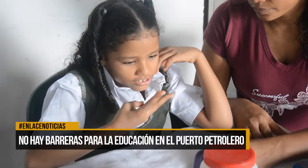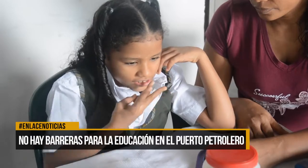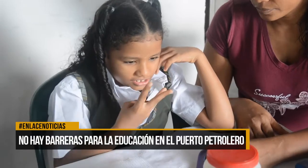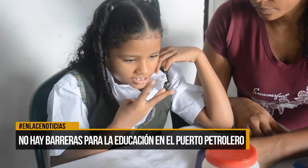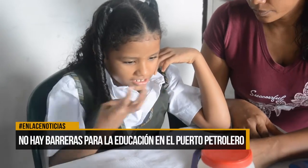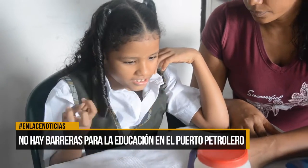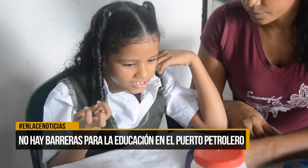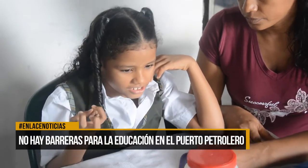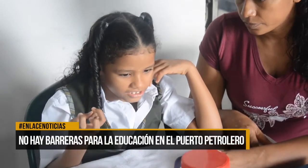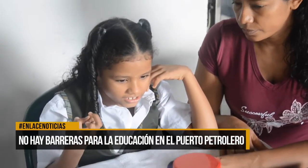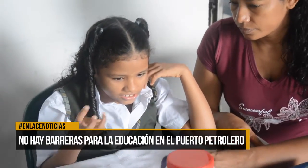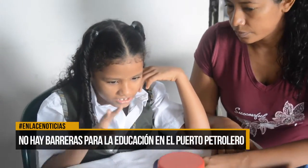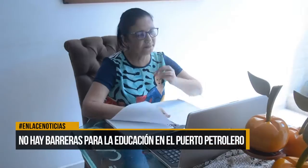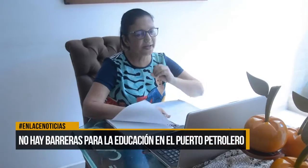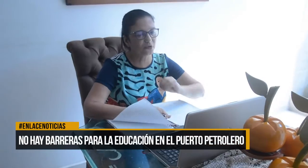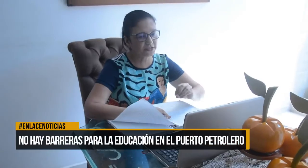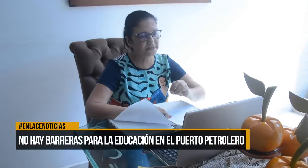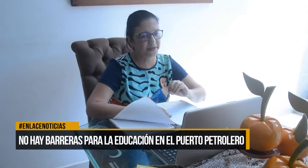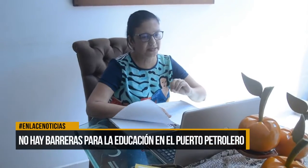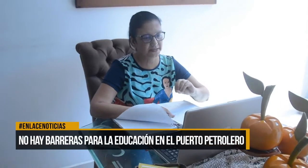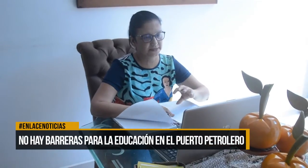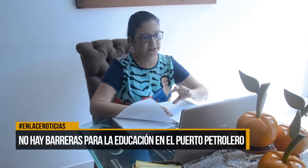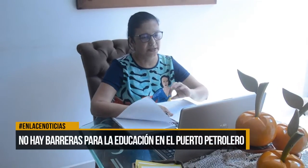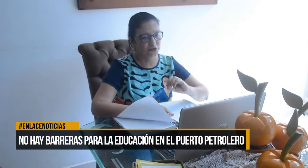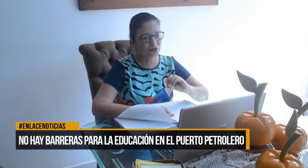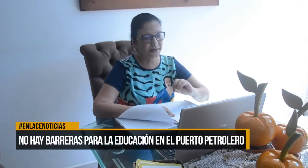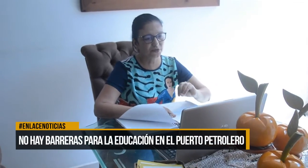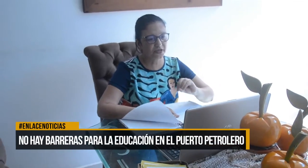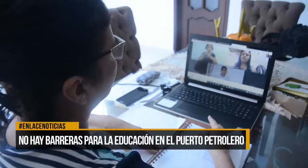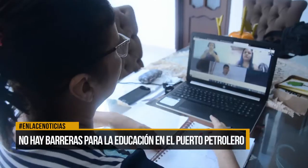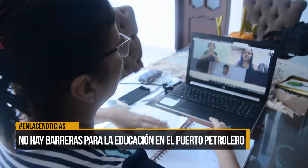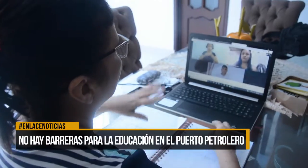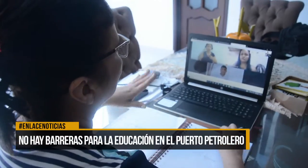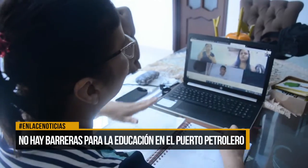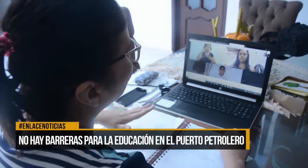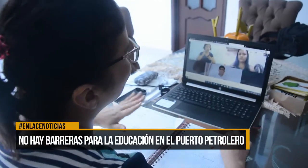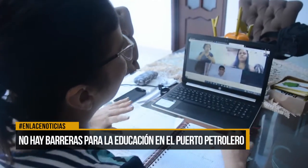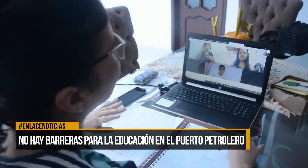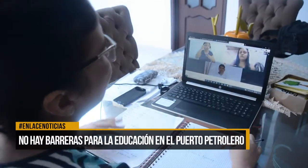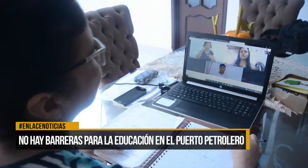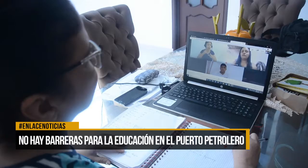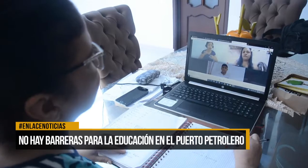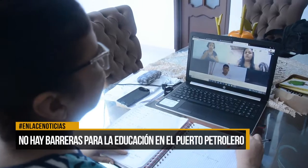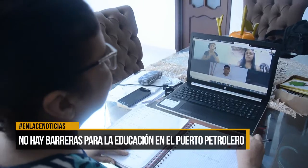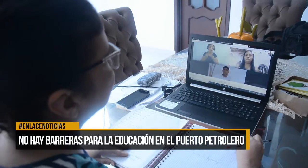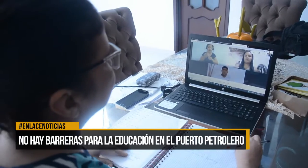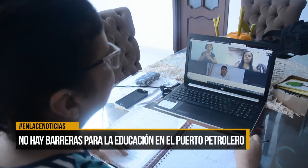académico que el profe envía. Los estudiantes con discapacidad auditiva en Barranca Bermeja no creen en las barreras y por eso